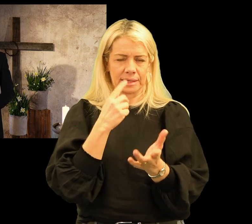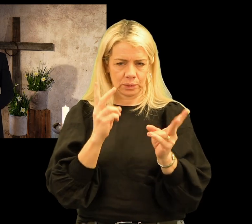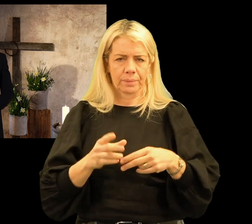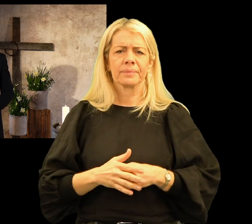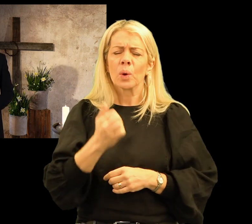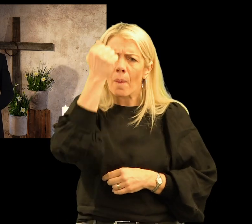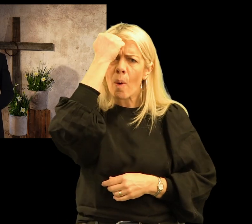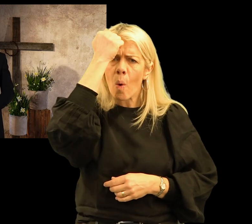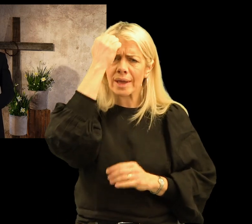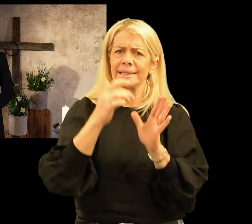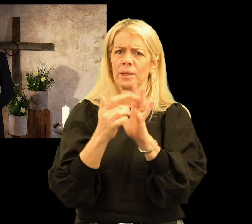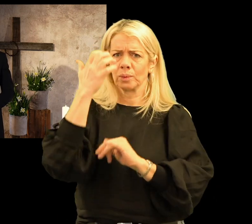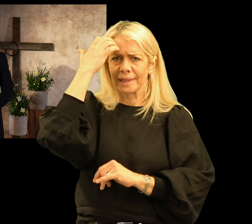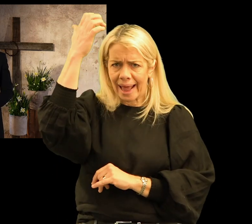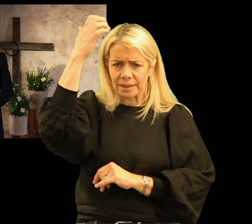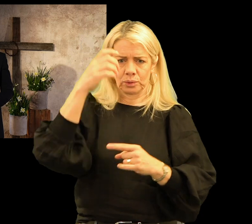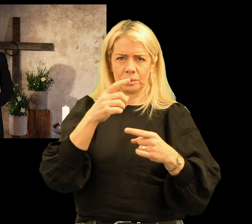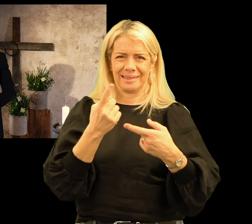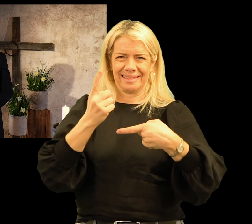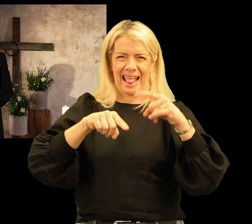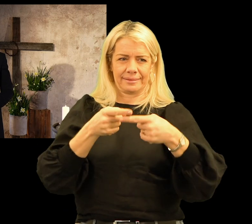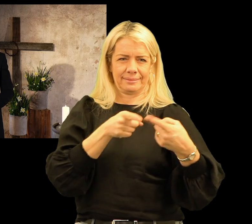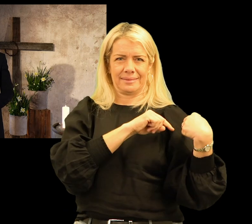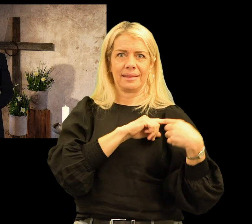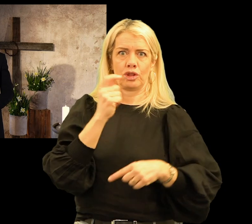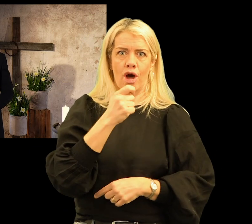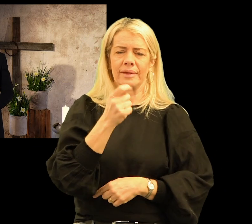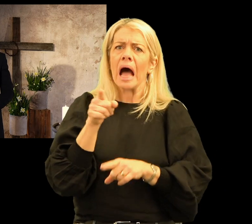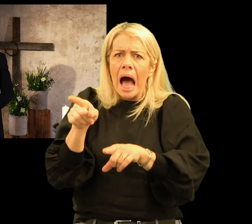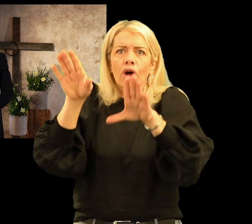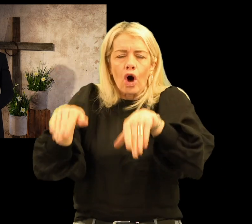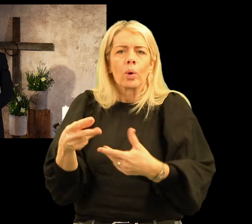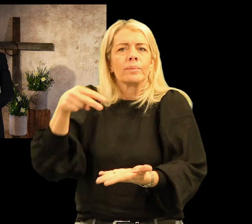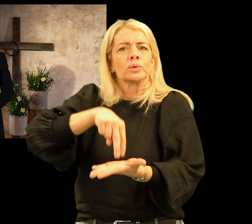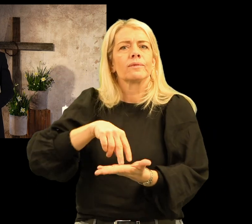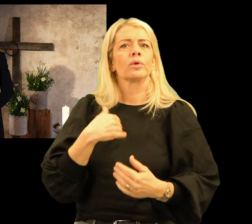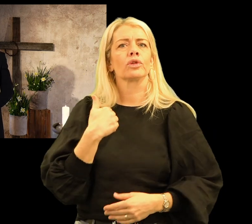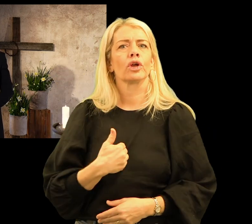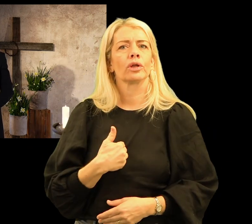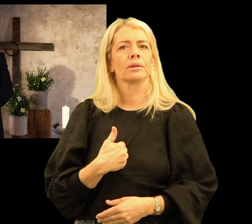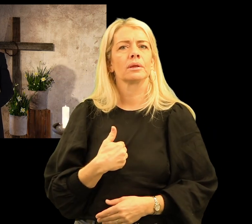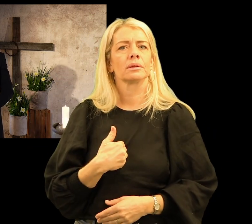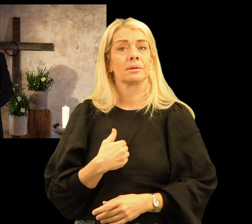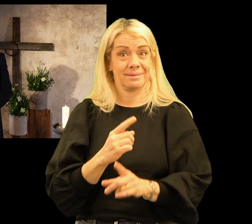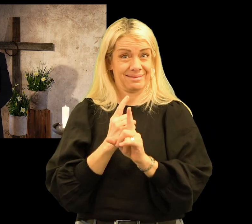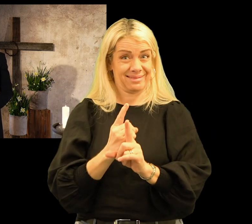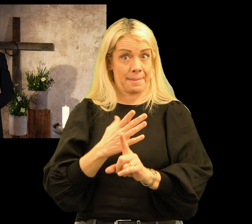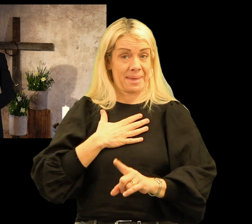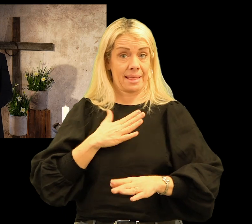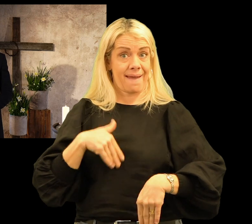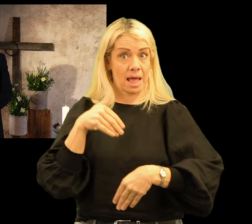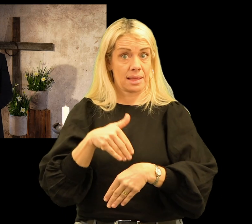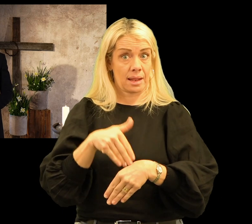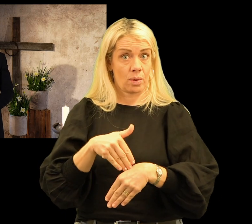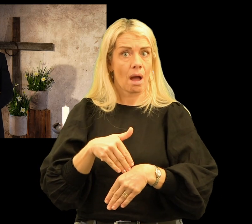minns att Jesus Kristus, ättling till David, har uppstått från de döda, enligt mitt evangelium,